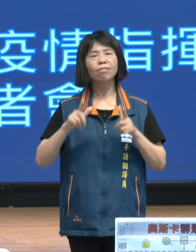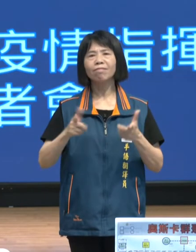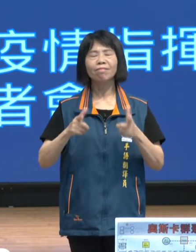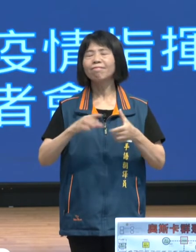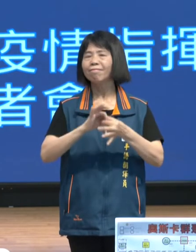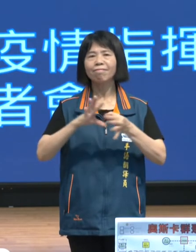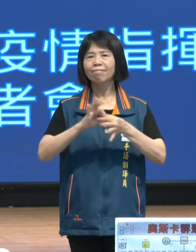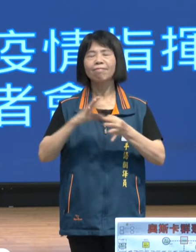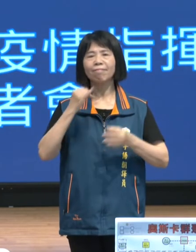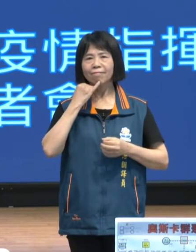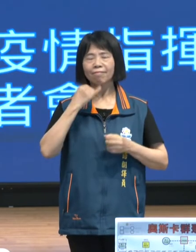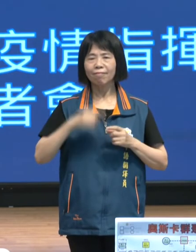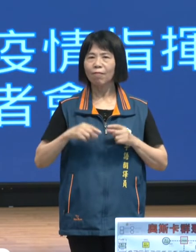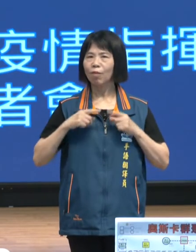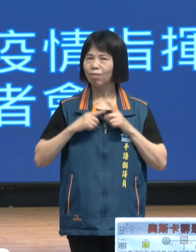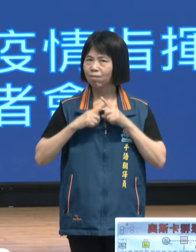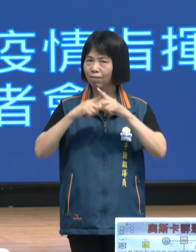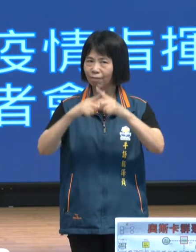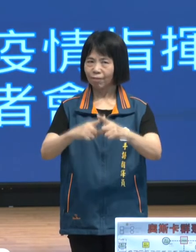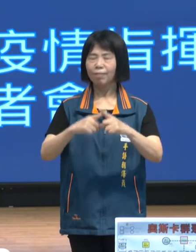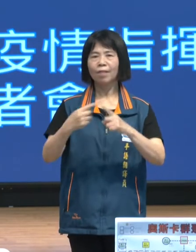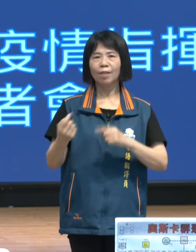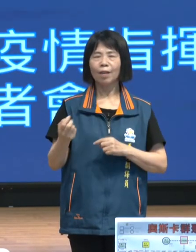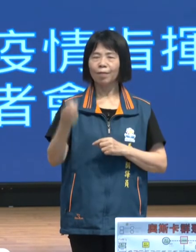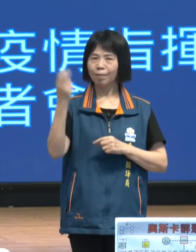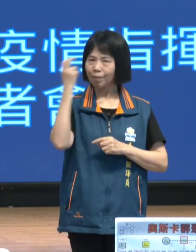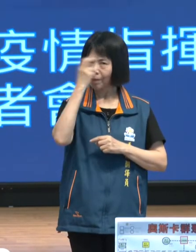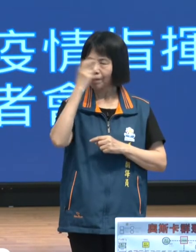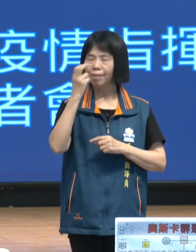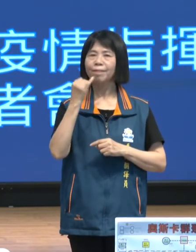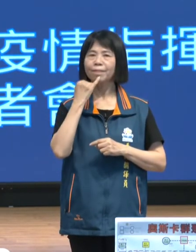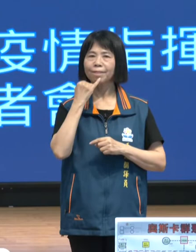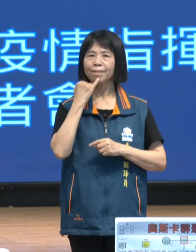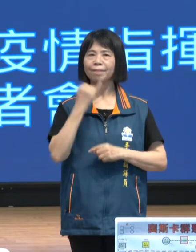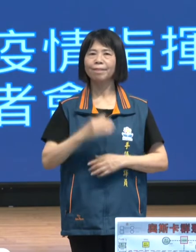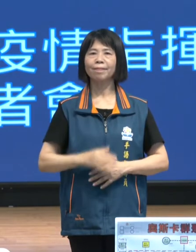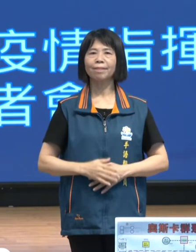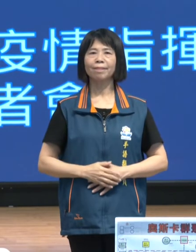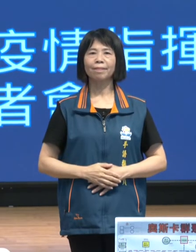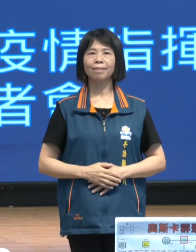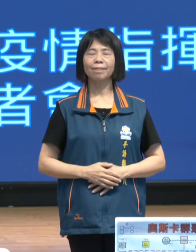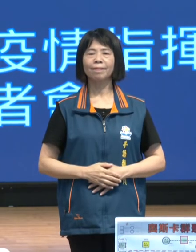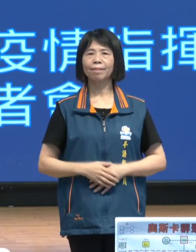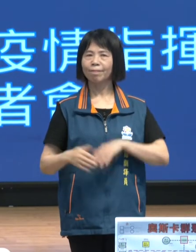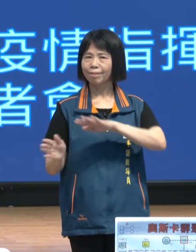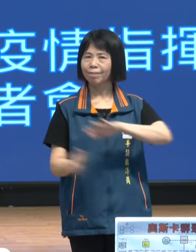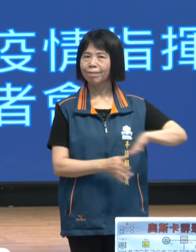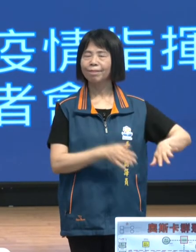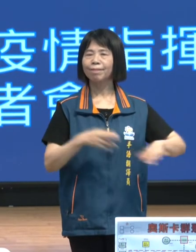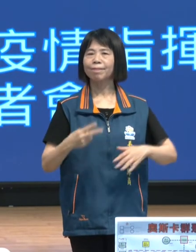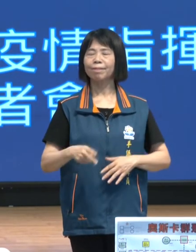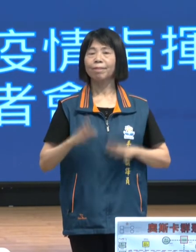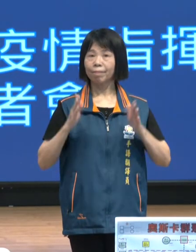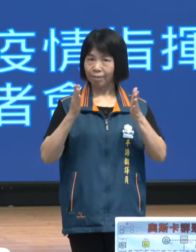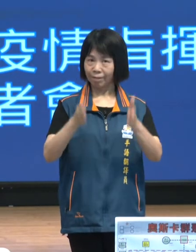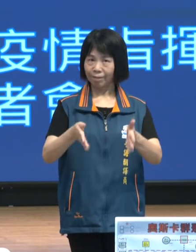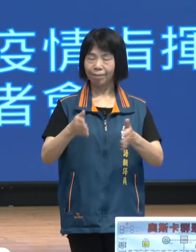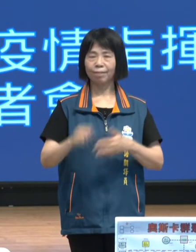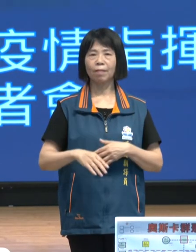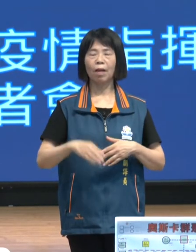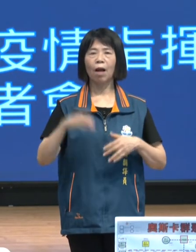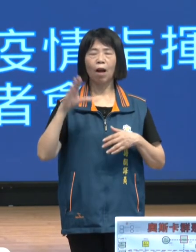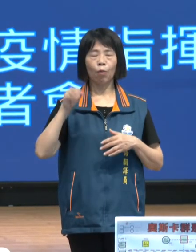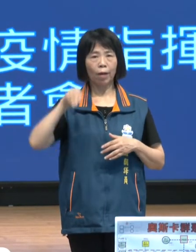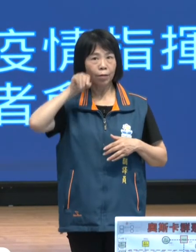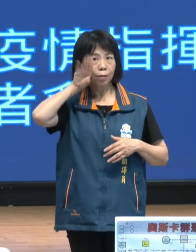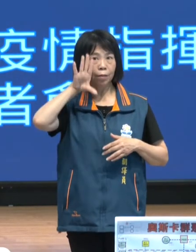都可以到就近到我们的这个多功能活动中心来快筛。那另外呢，针对于万荣